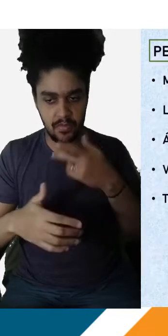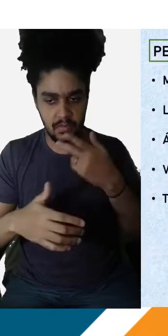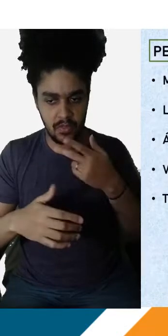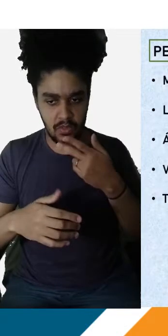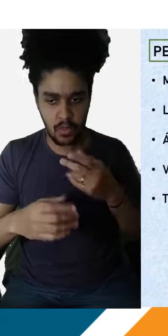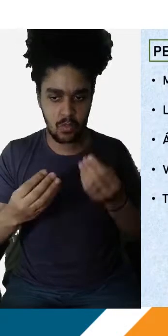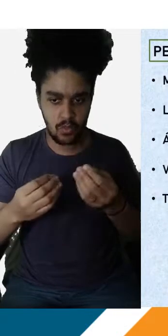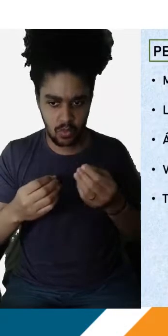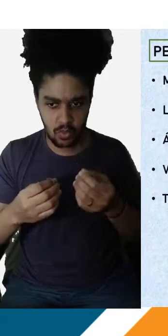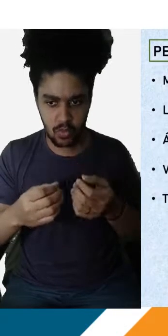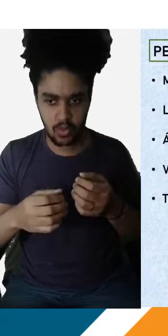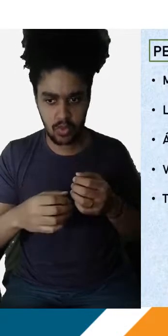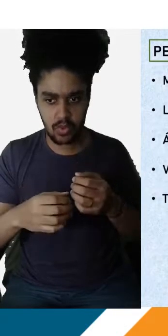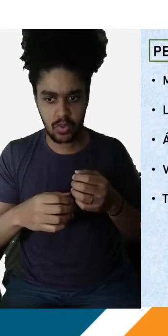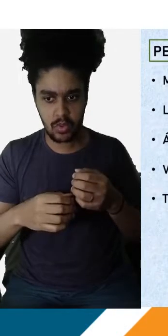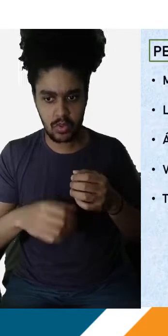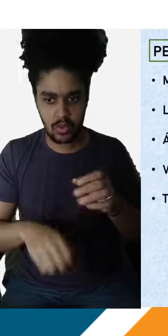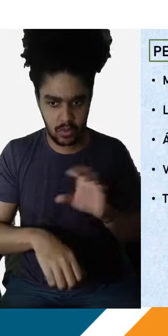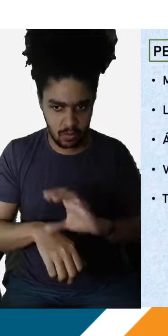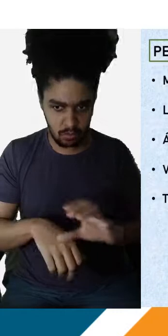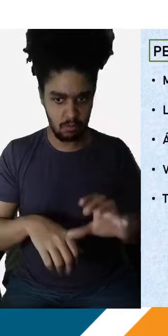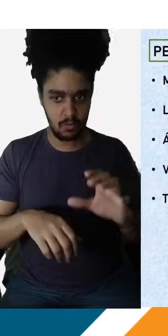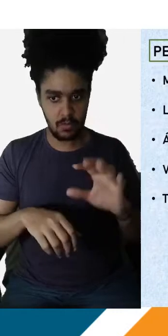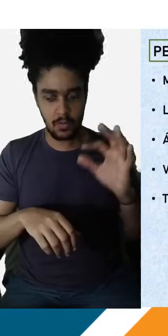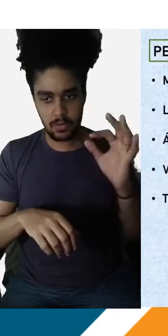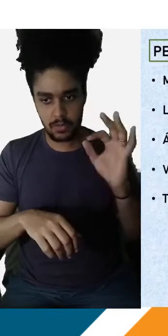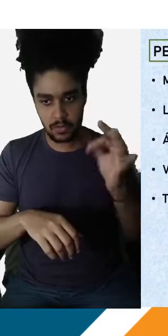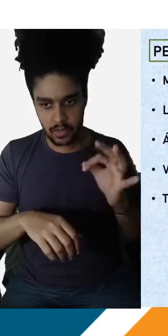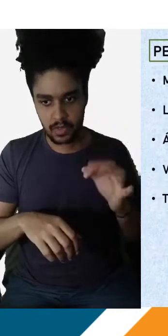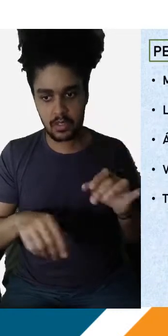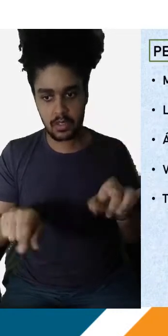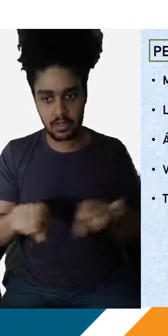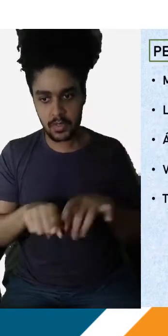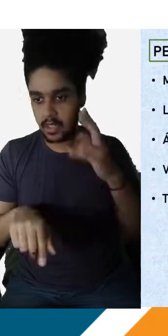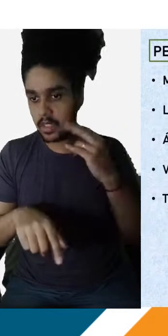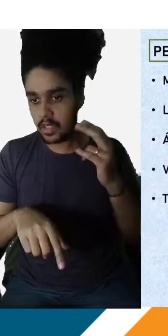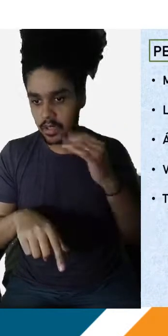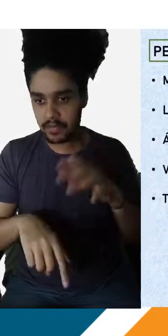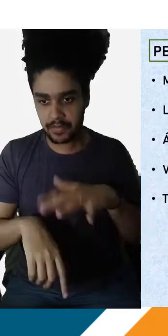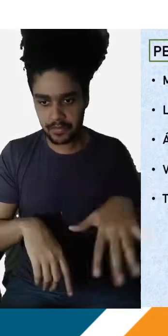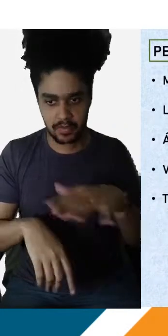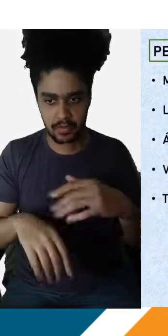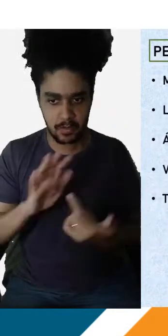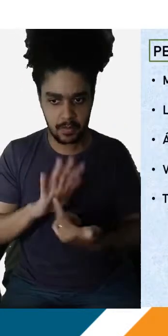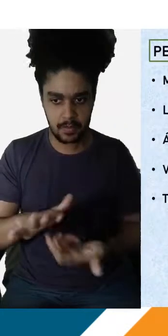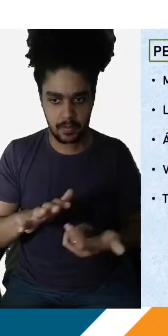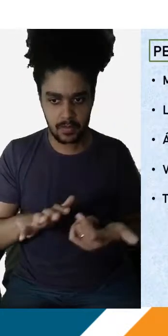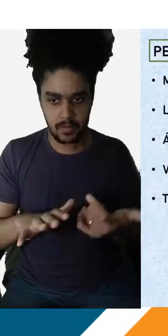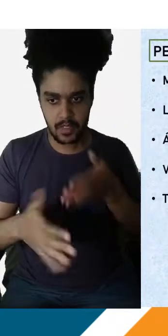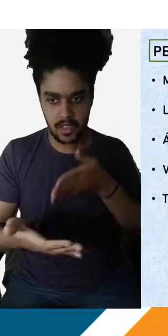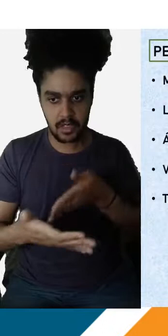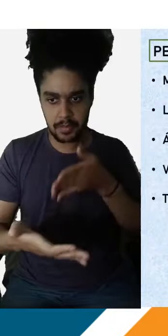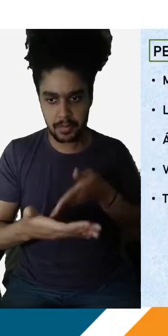estruturas físico-naturais de uma região e a partir disso o Talveg representa esse ponto